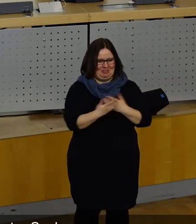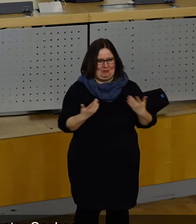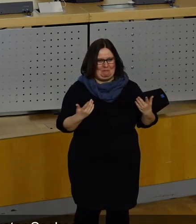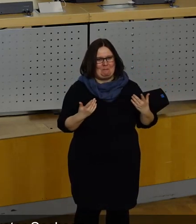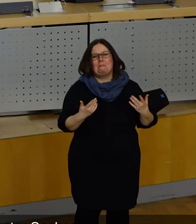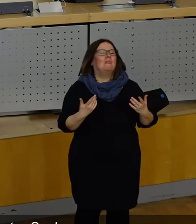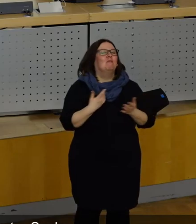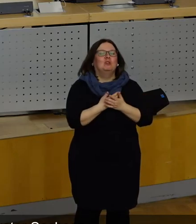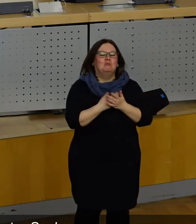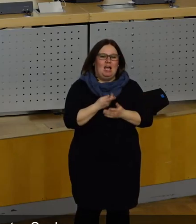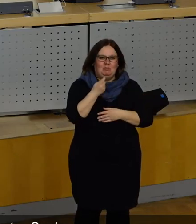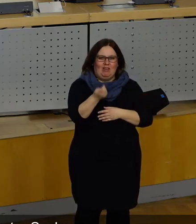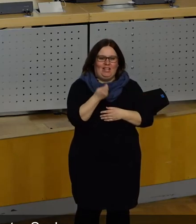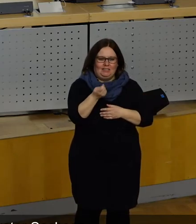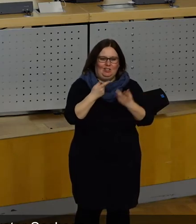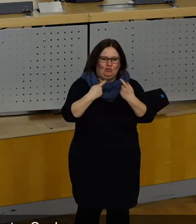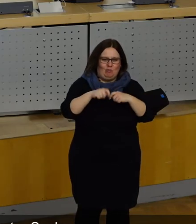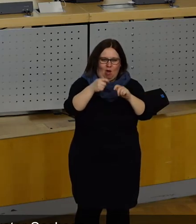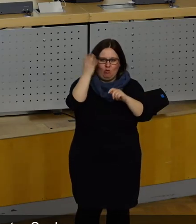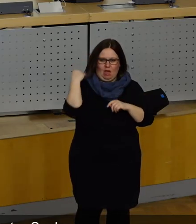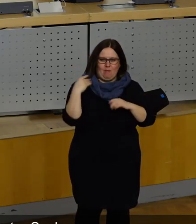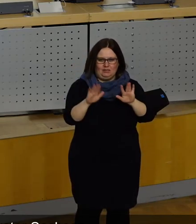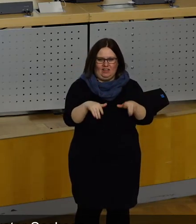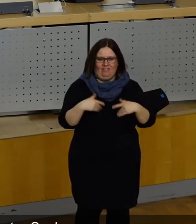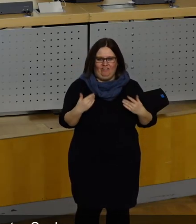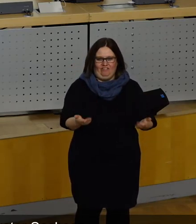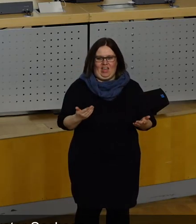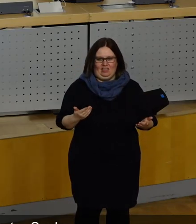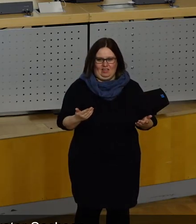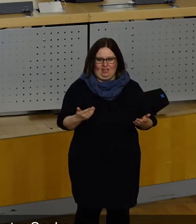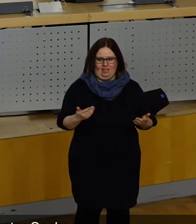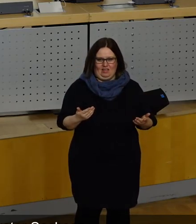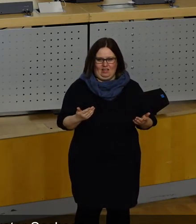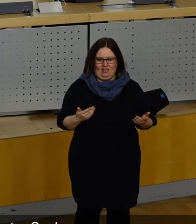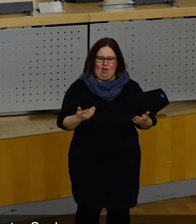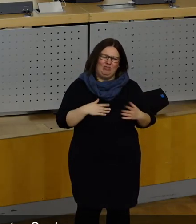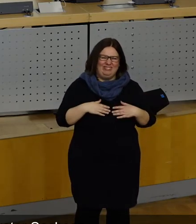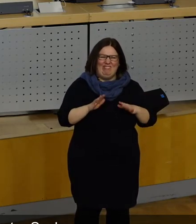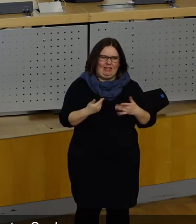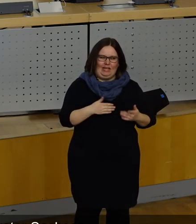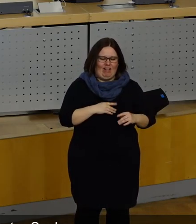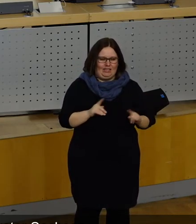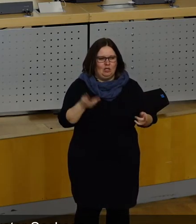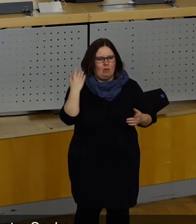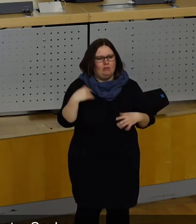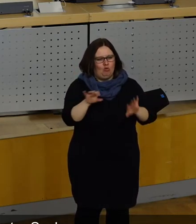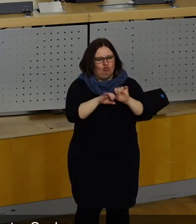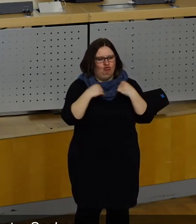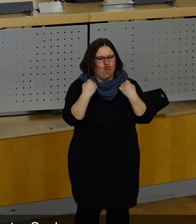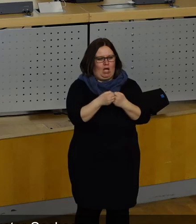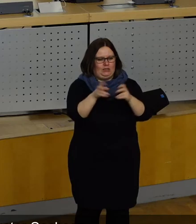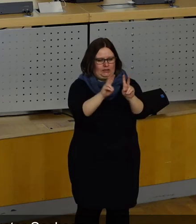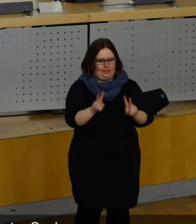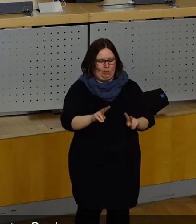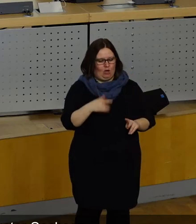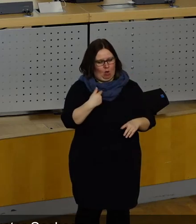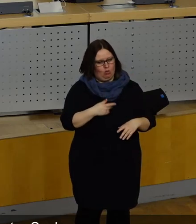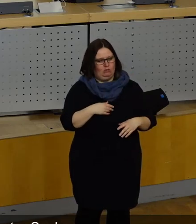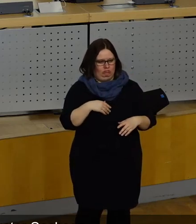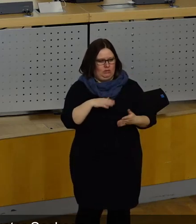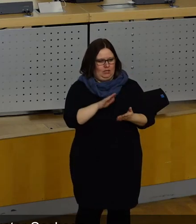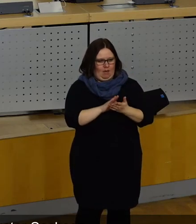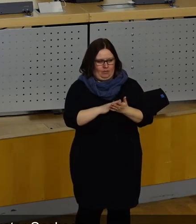Die Finanzierung der Bauten nach der Wende, obwohl ich den Begriff nicht gern benutze. Stadtsanierung hat auch in Dresden gegriffen, aber wir dürfen